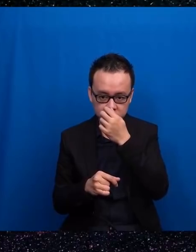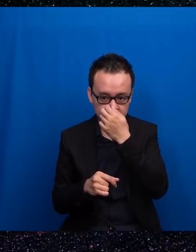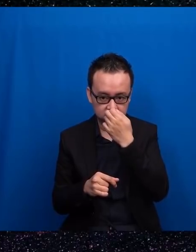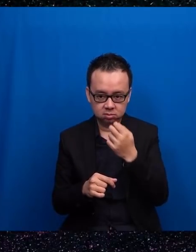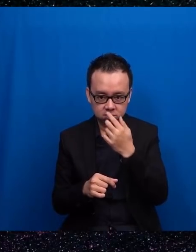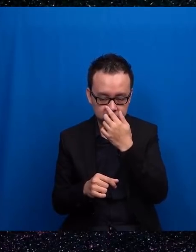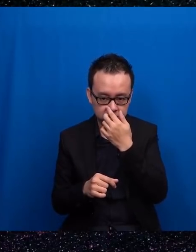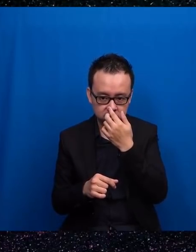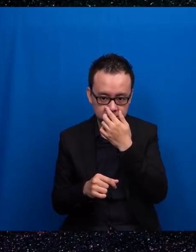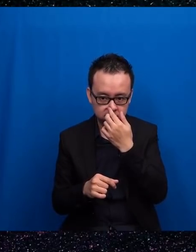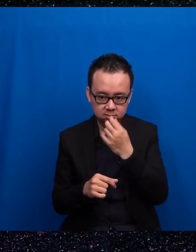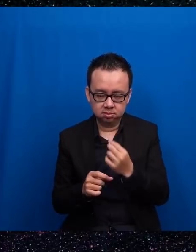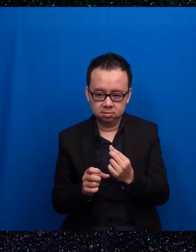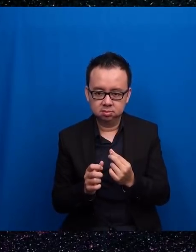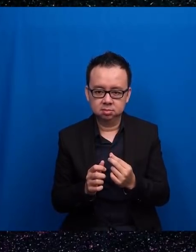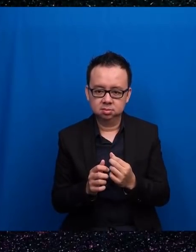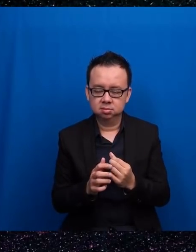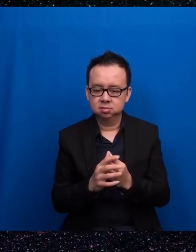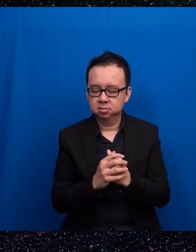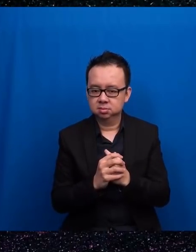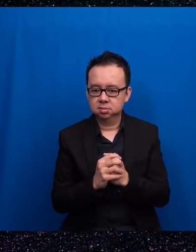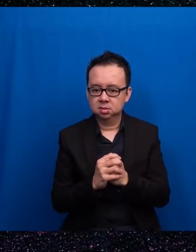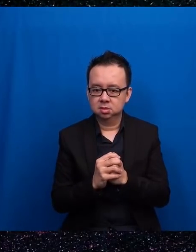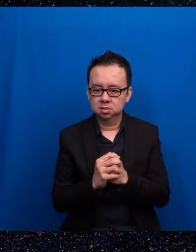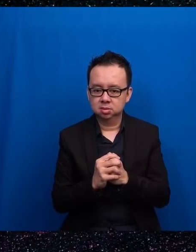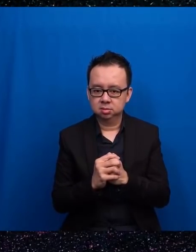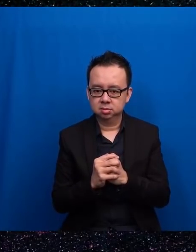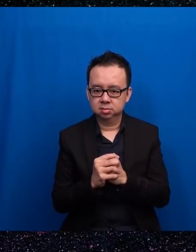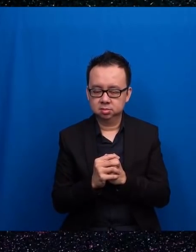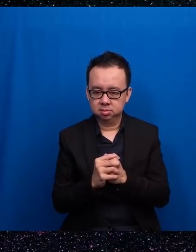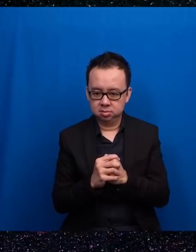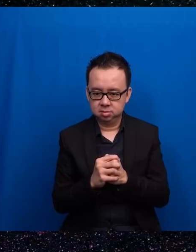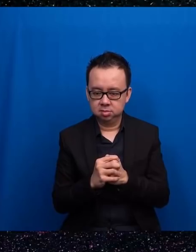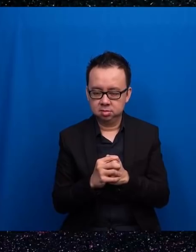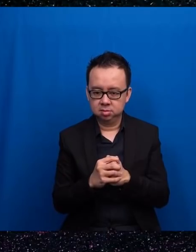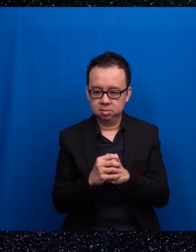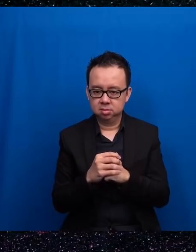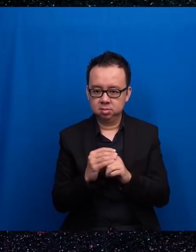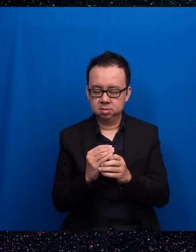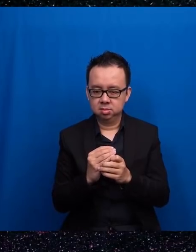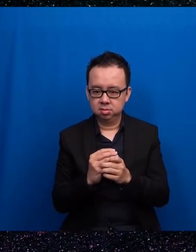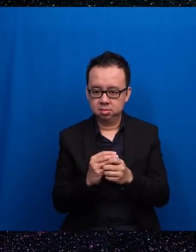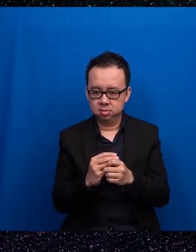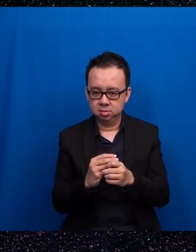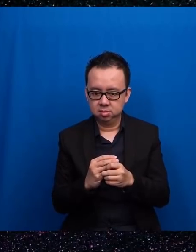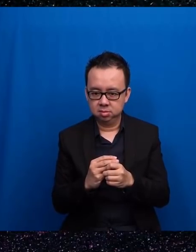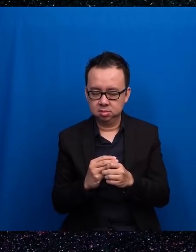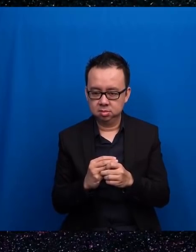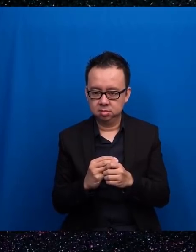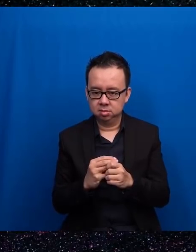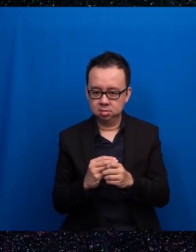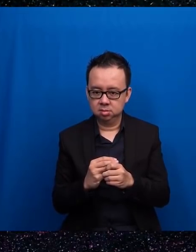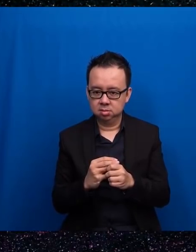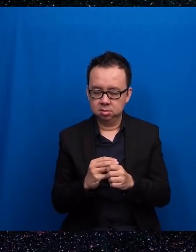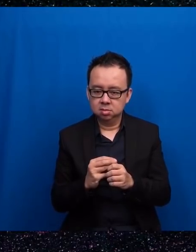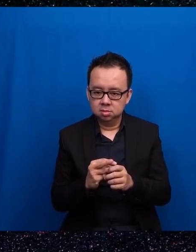menghormati hukum Sabat, bahwa kita manusia hanyalah pengelola, mengelola ciptaan Allah, dan kita harus menemukan kehendak Allah setiap